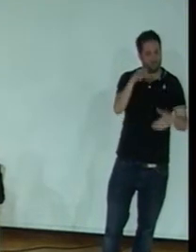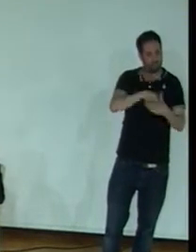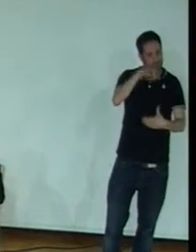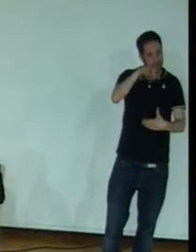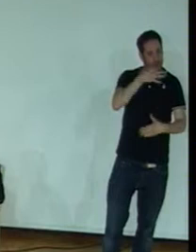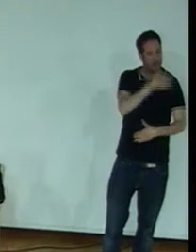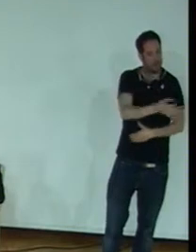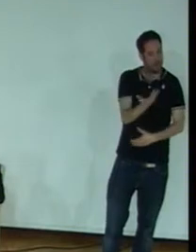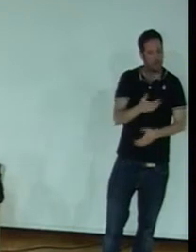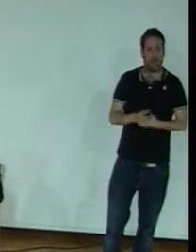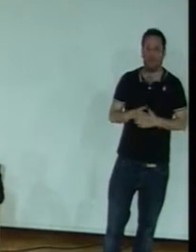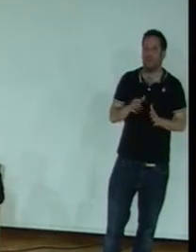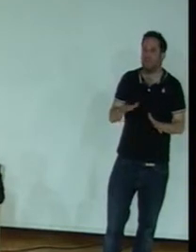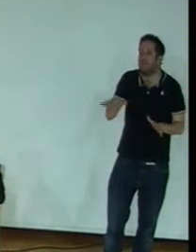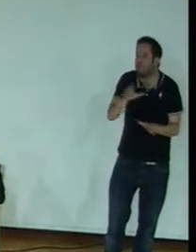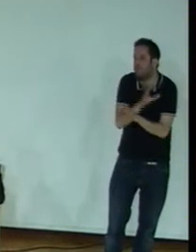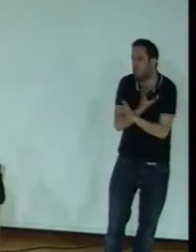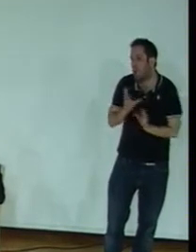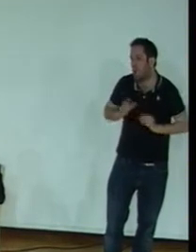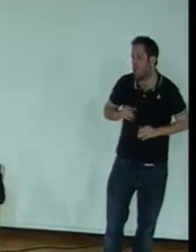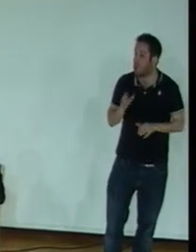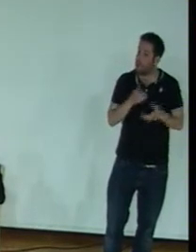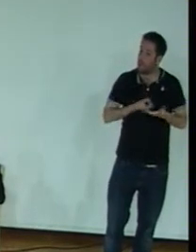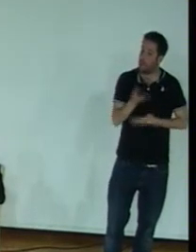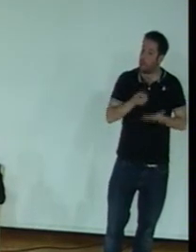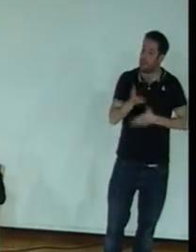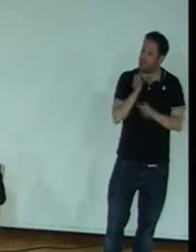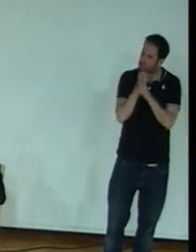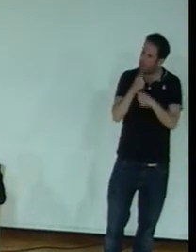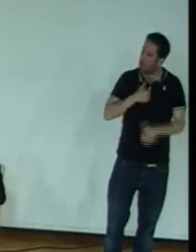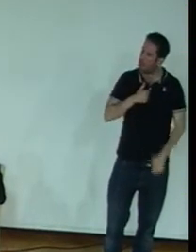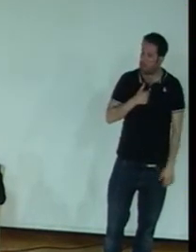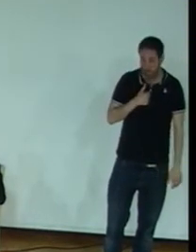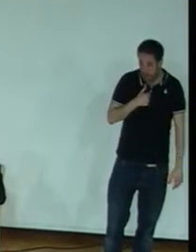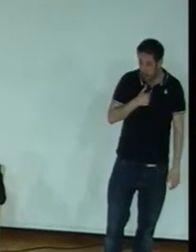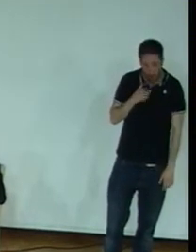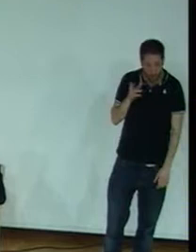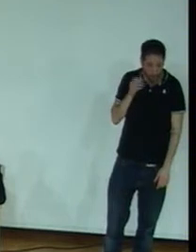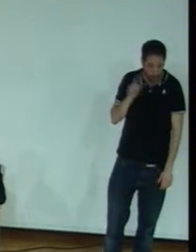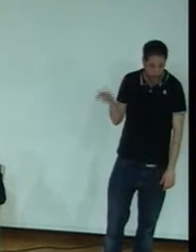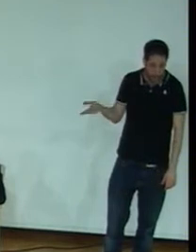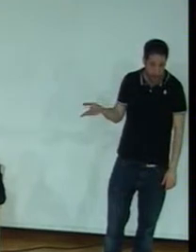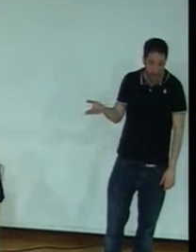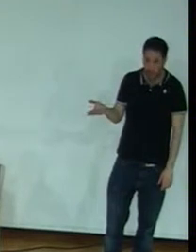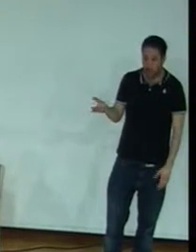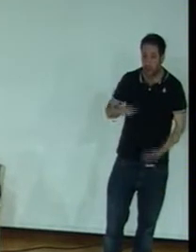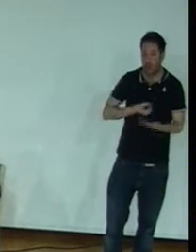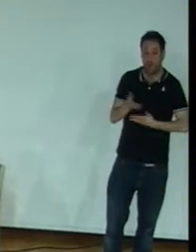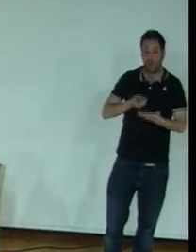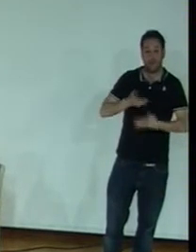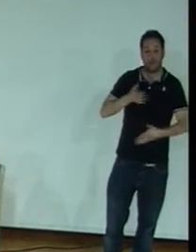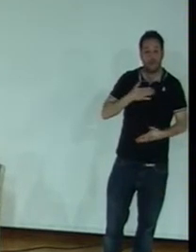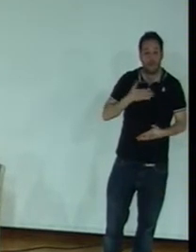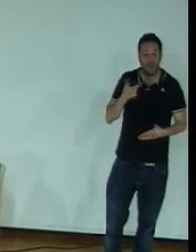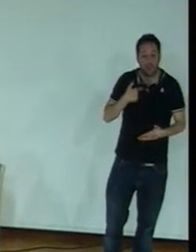dit, on va, rassurez-vous, les données seront anonymisées. Alors ça, j'ai jamais bien compris, parce que forcément, si je